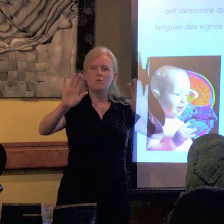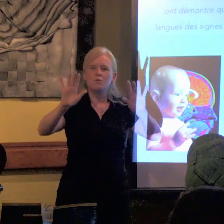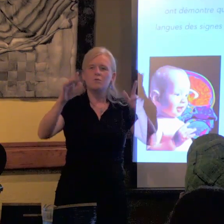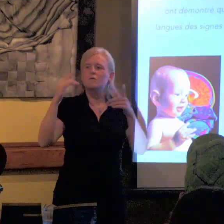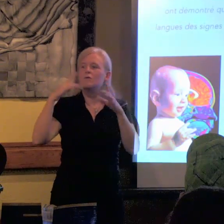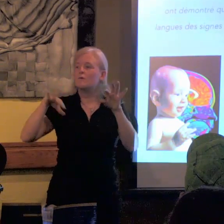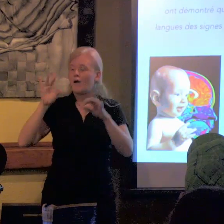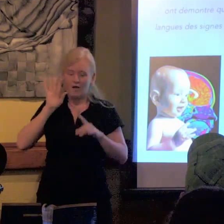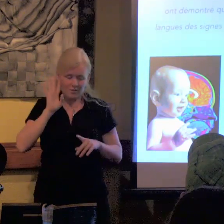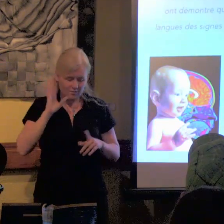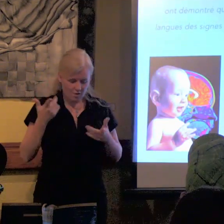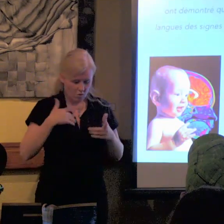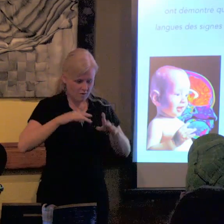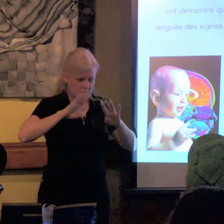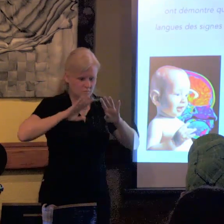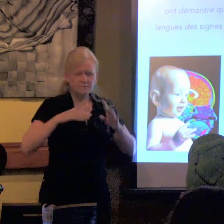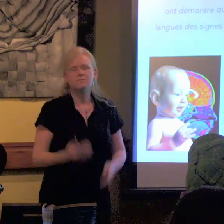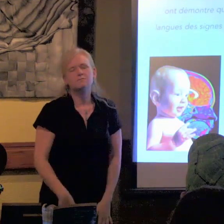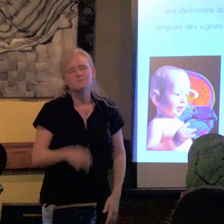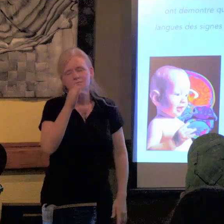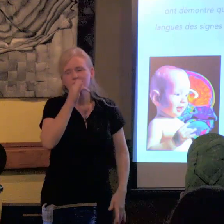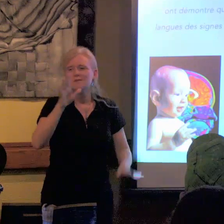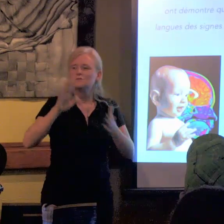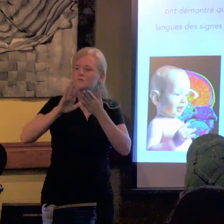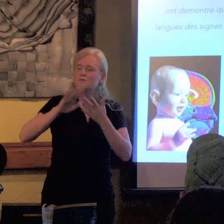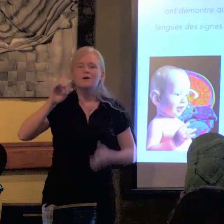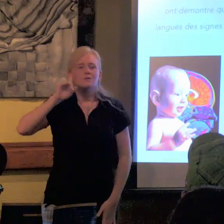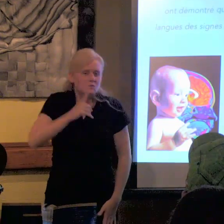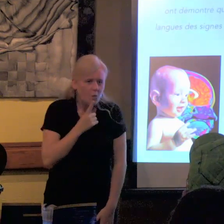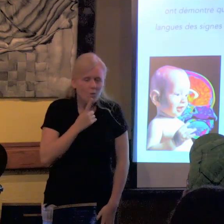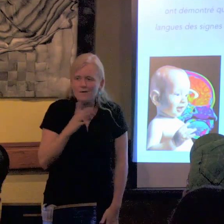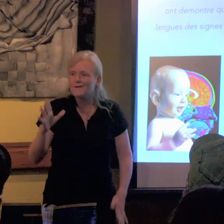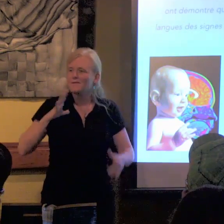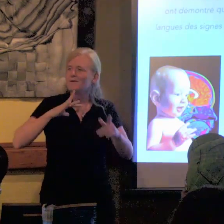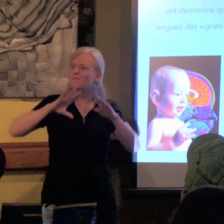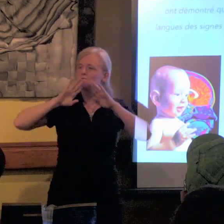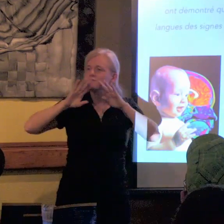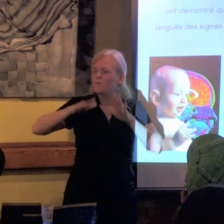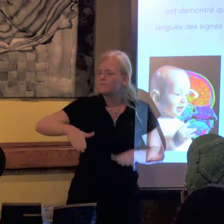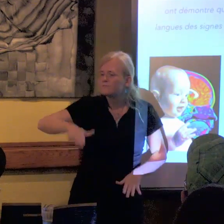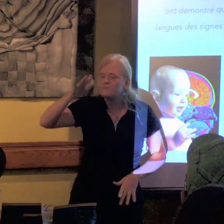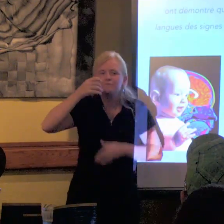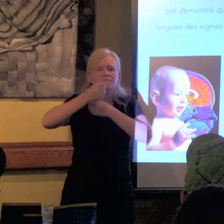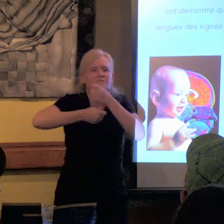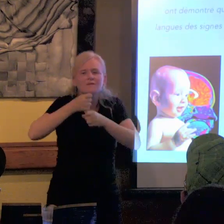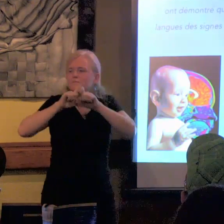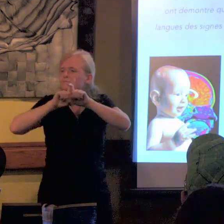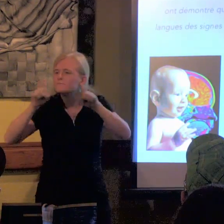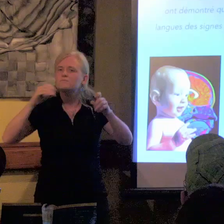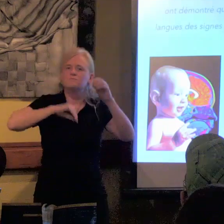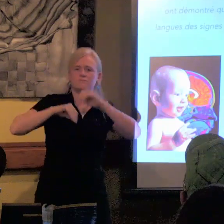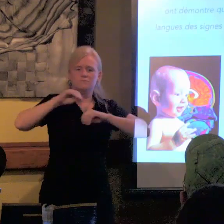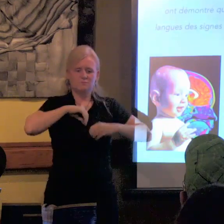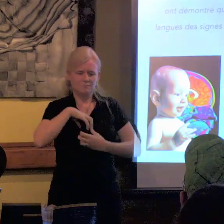Alors, ce qui est important de retenir aussi, c'est que, bon, c'est pas de dire que voici les personnes sourdes sont comme ça ou les personnes entendantes sont comme ça. Effectivement, les personnes sourdes